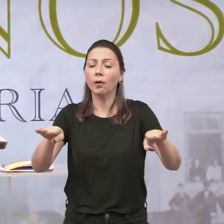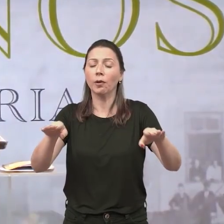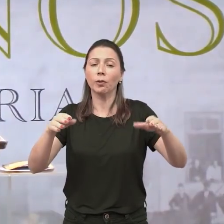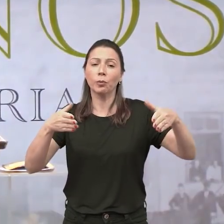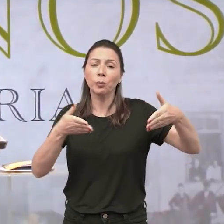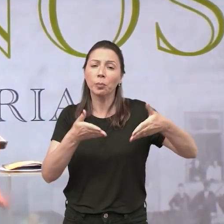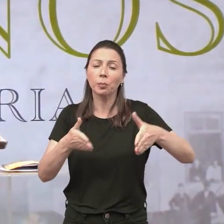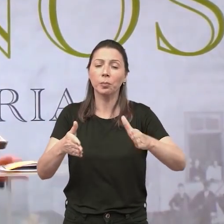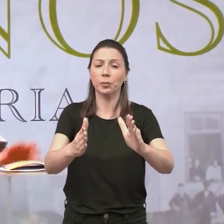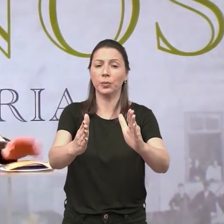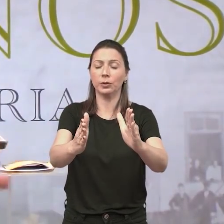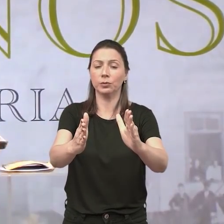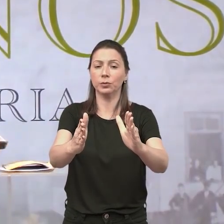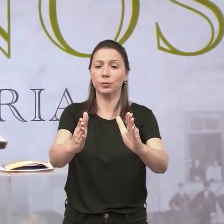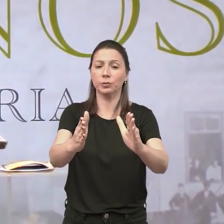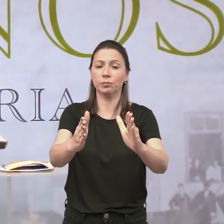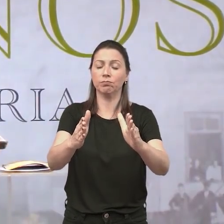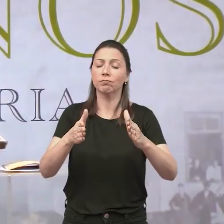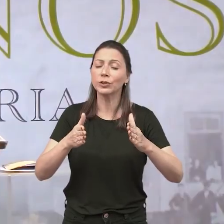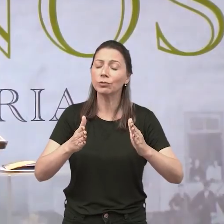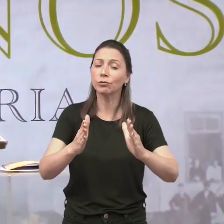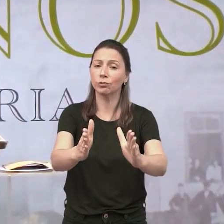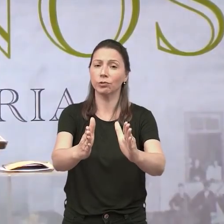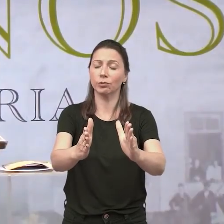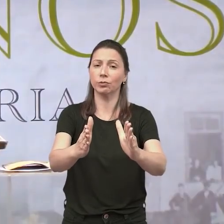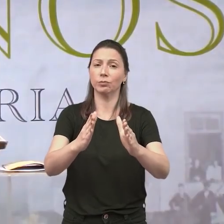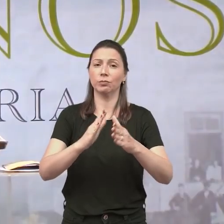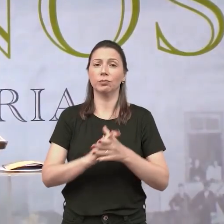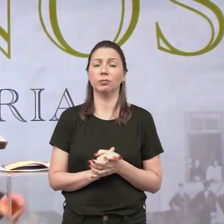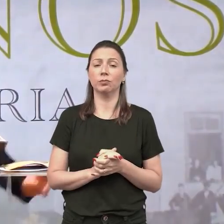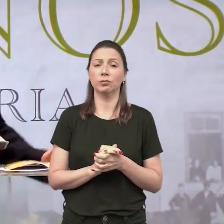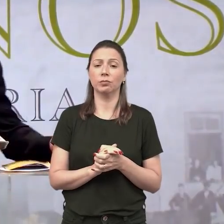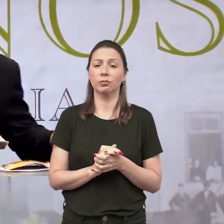Reto. Endireitar isso.